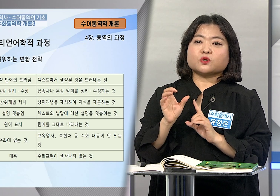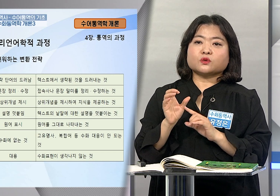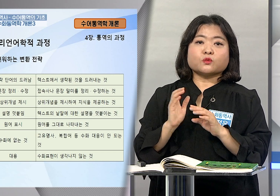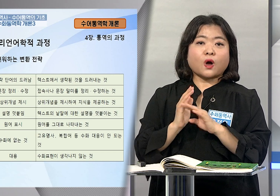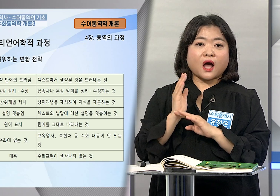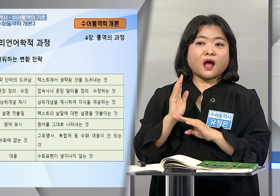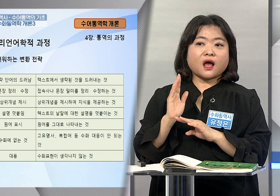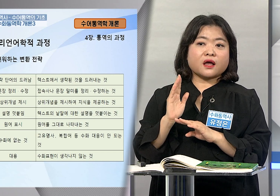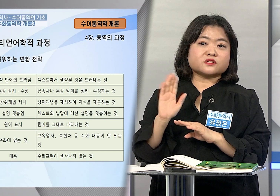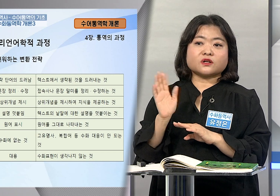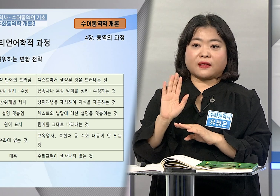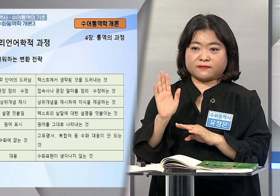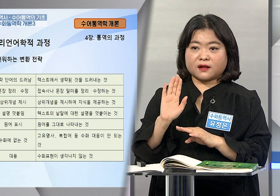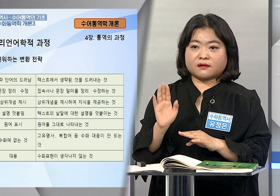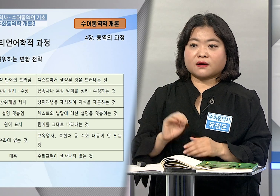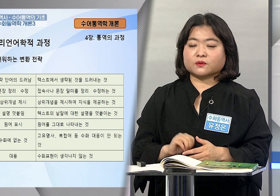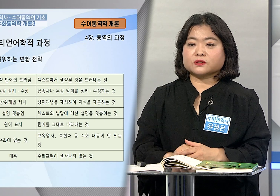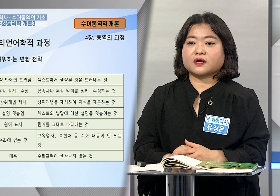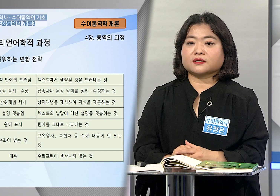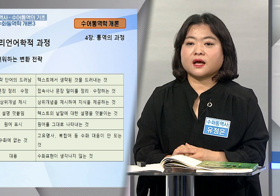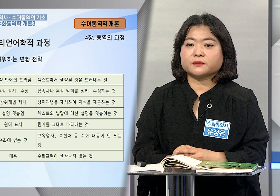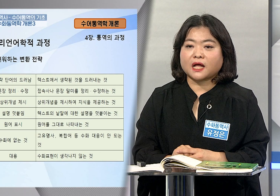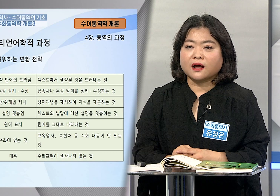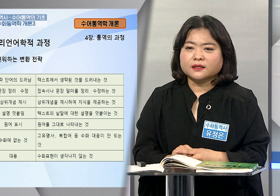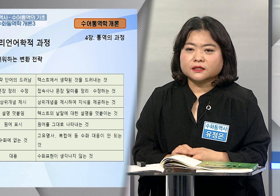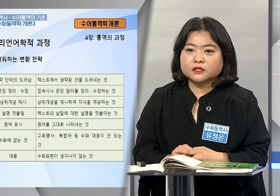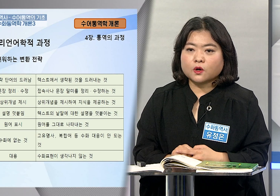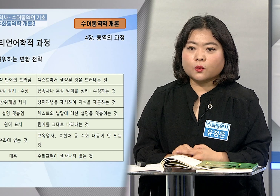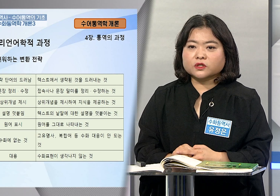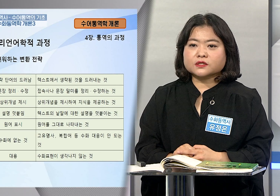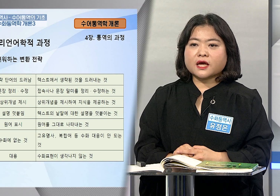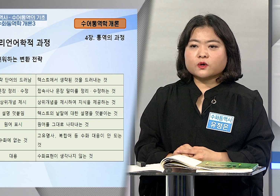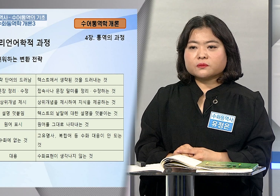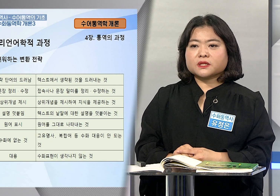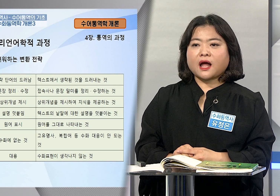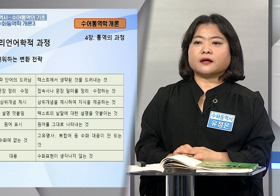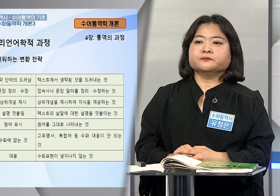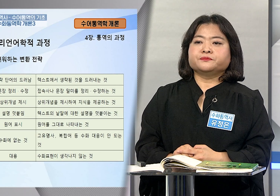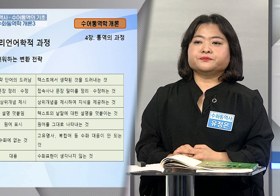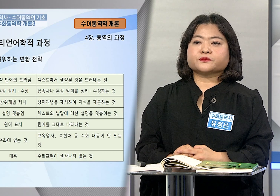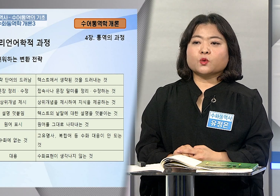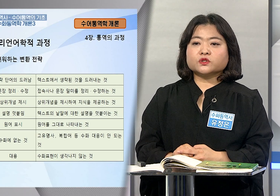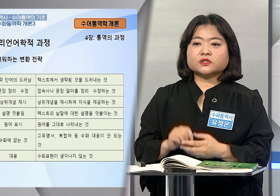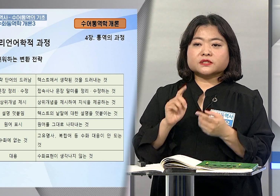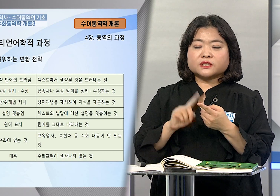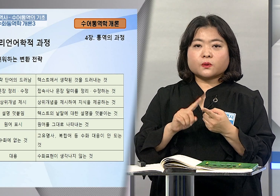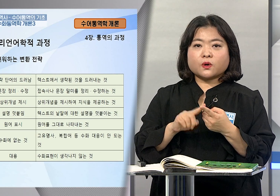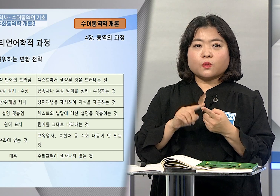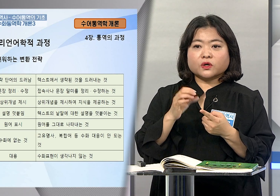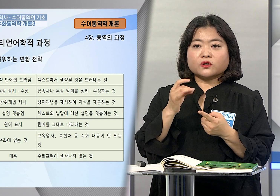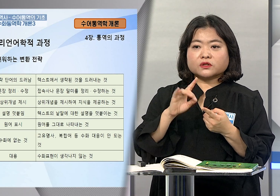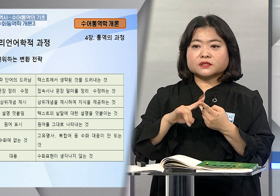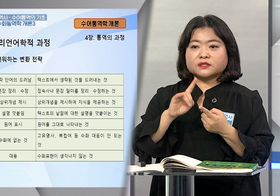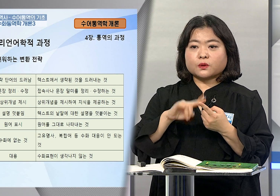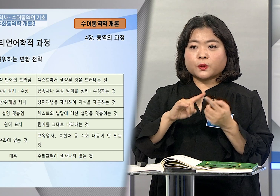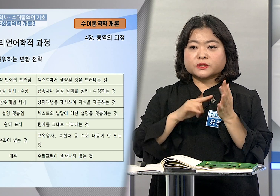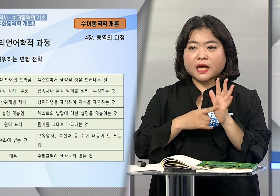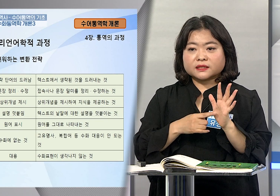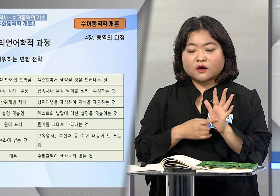너무 과해서는 안 될 거라고 생각을 합니다. 그리고 원어 차용입니다. 원어를 그대로 표시하는